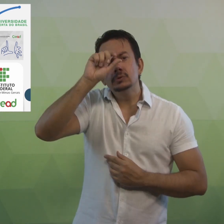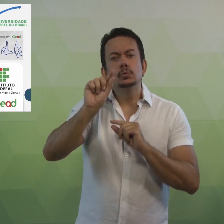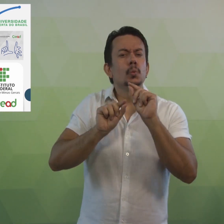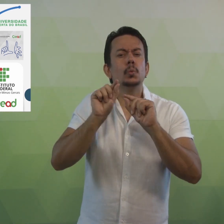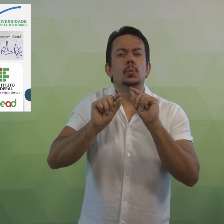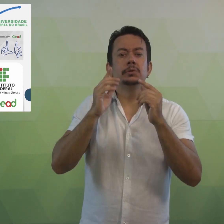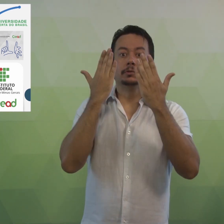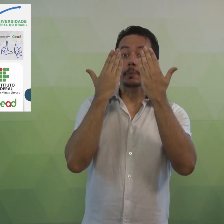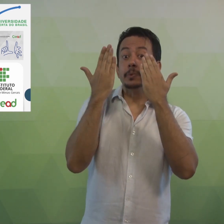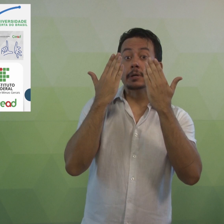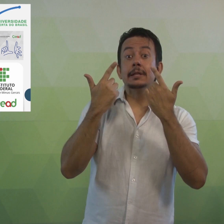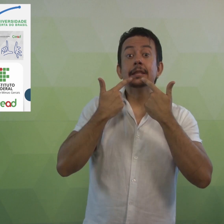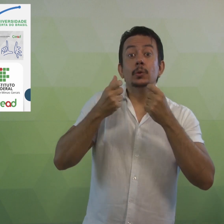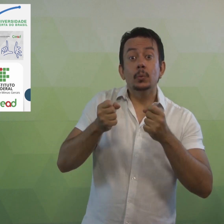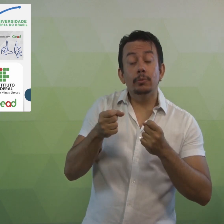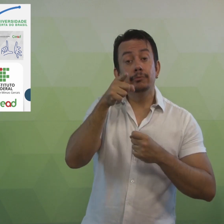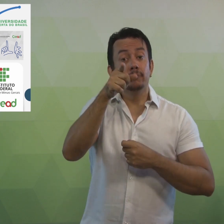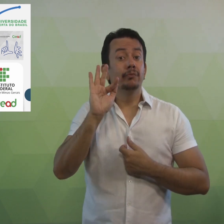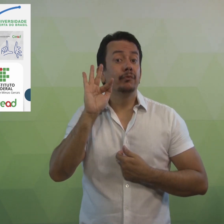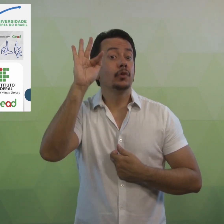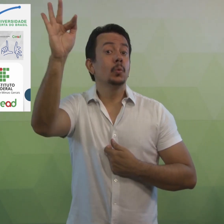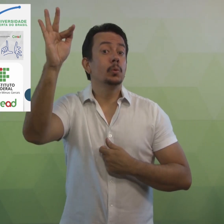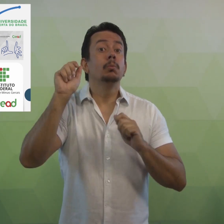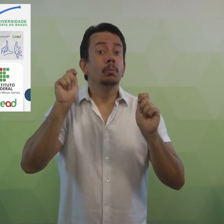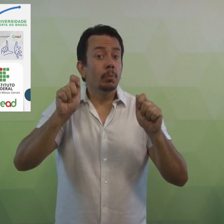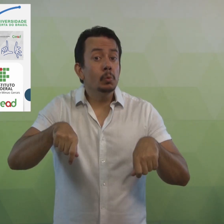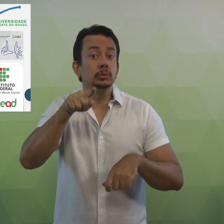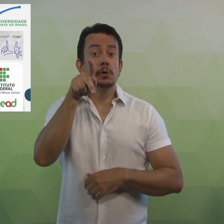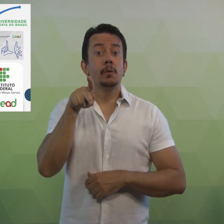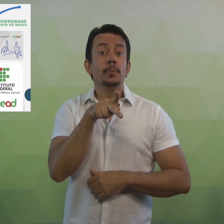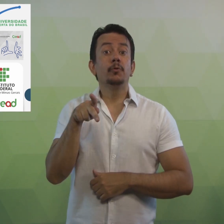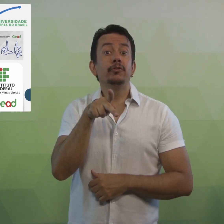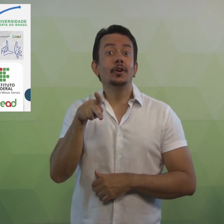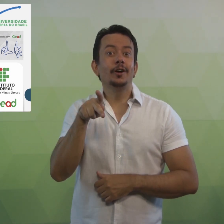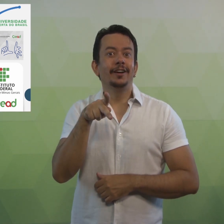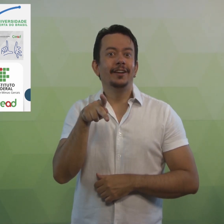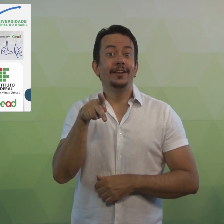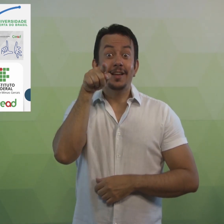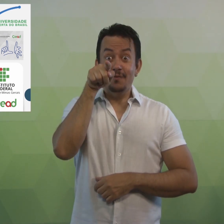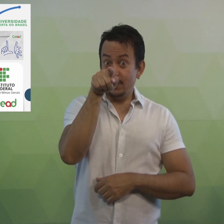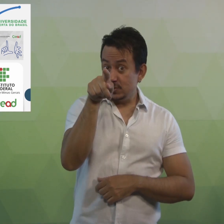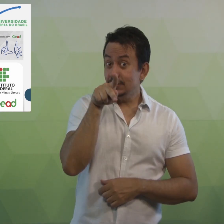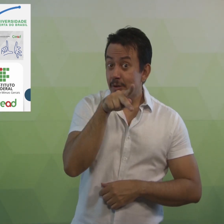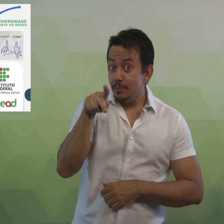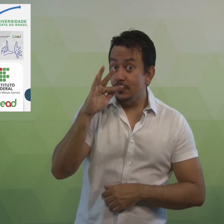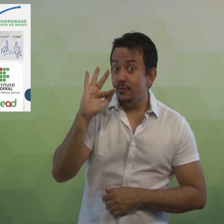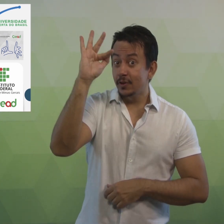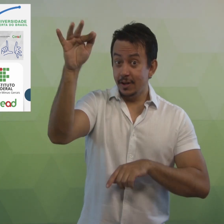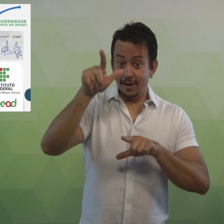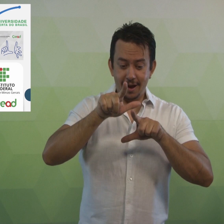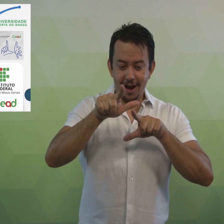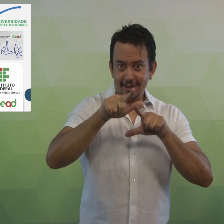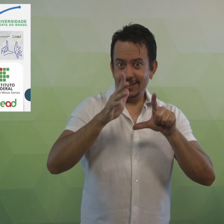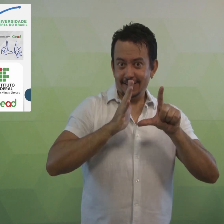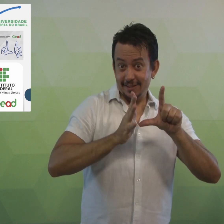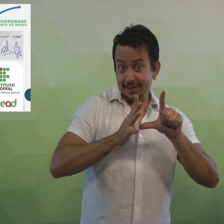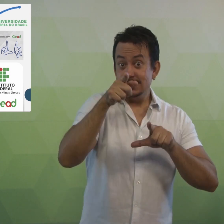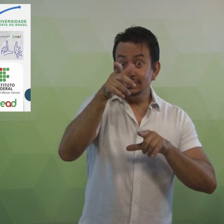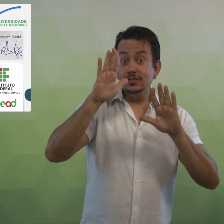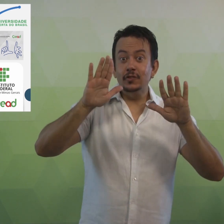acontece. Quando a gente aprende Libras, também nós aprendemos sobre essas questões, tá bom? Então, futuramente, com esse